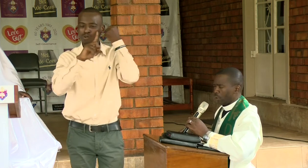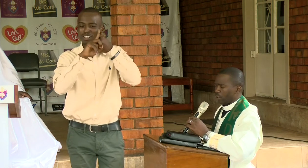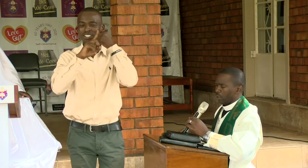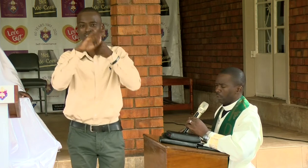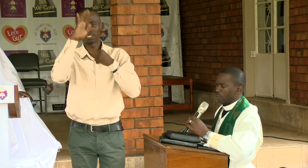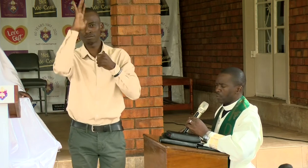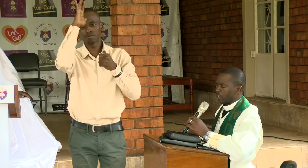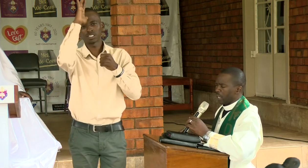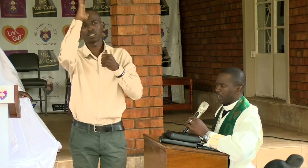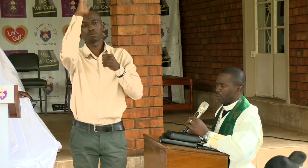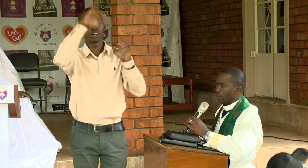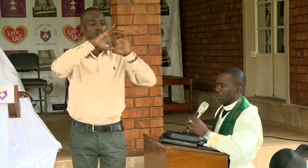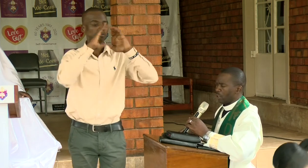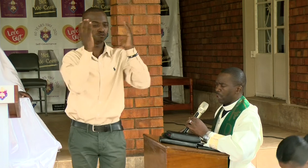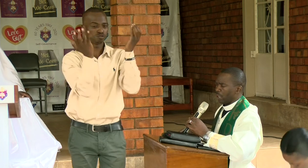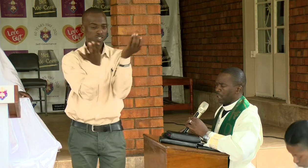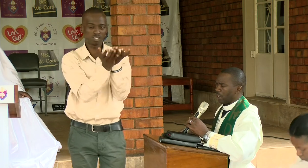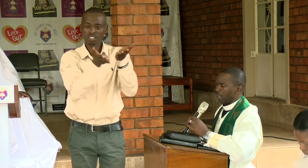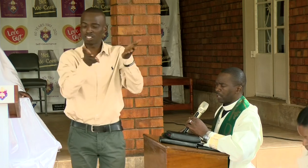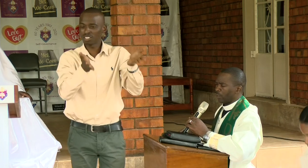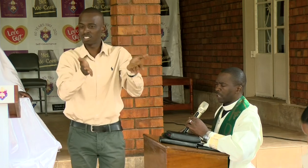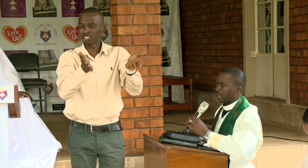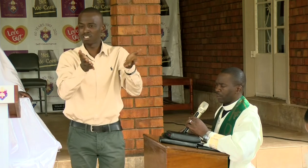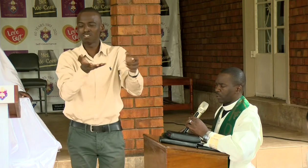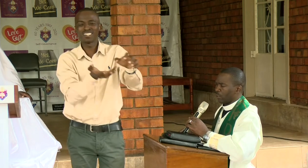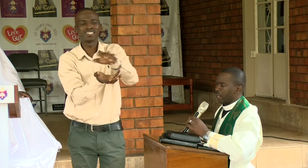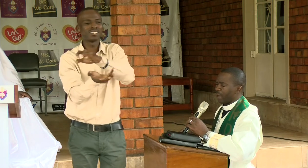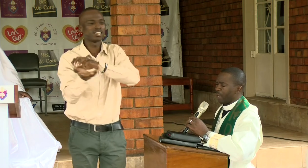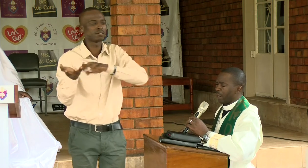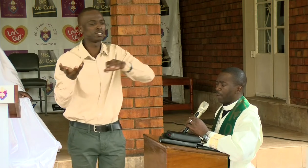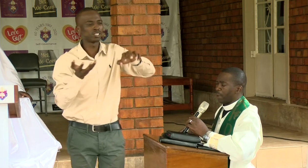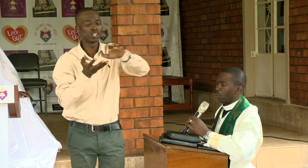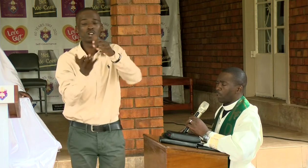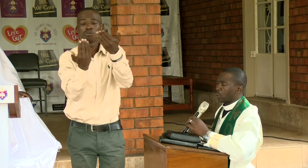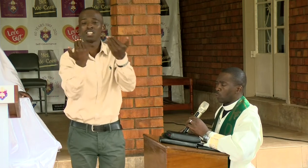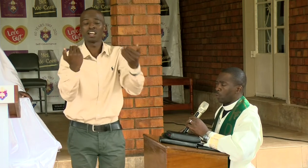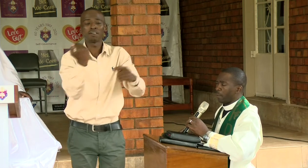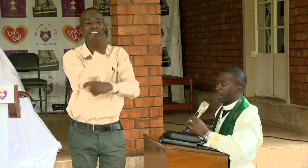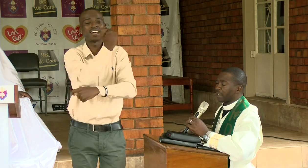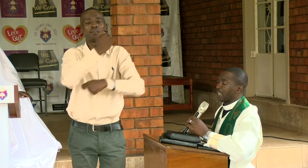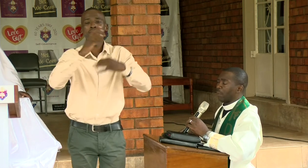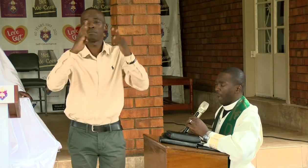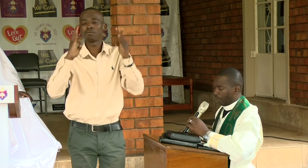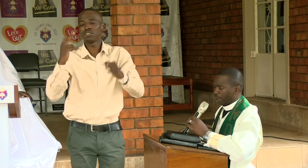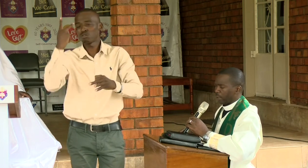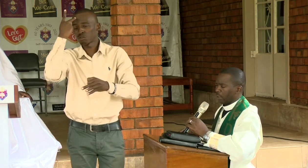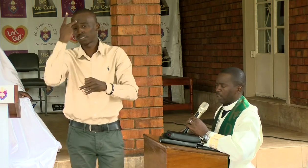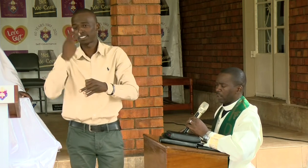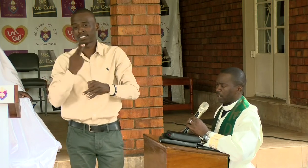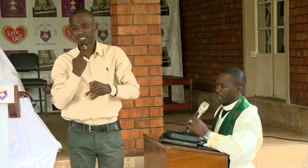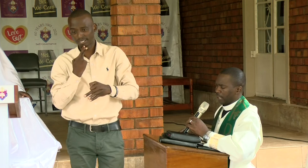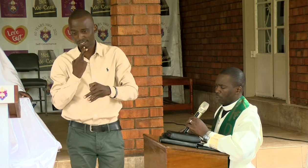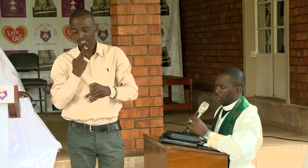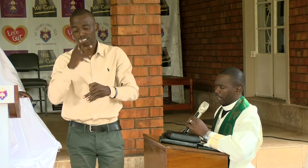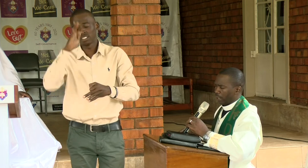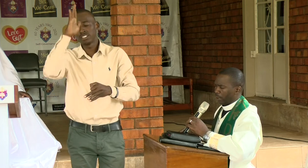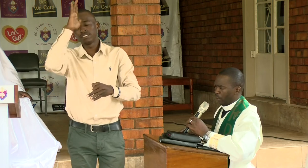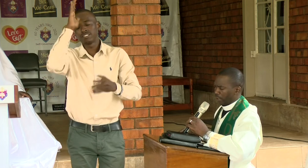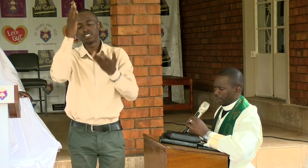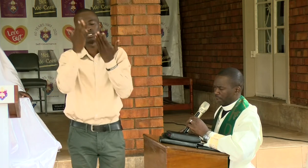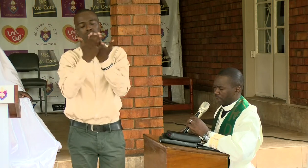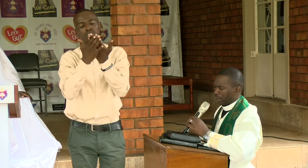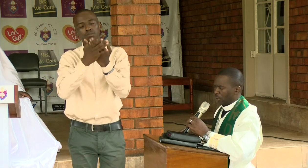ssebo mu nsi eno etabusetabuse omuli n'abaana babba ku bintu bazadde baabwe. Taata